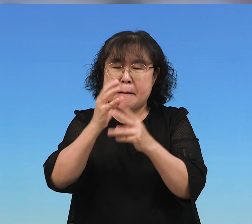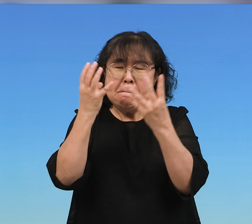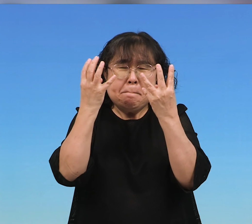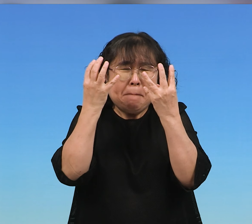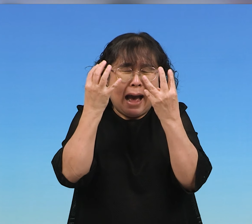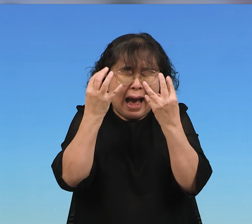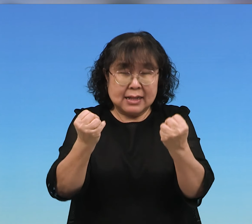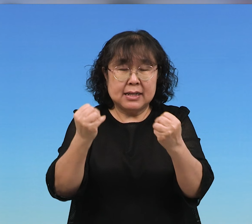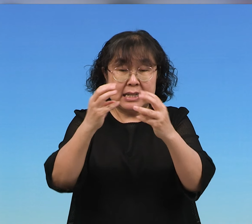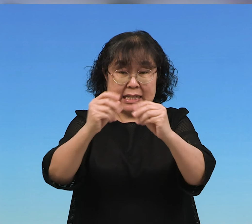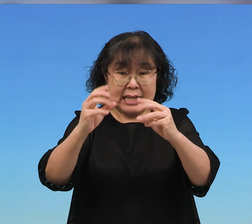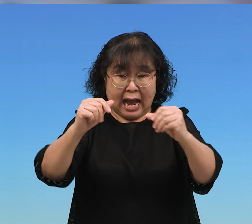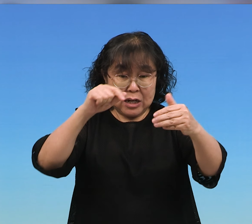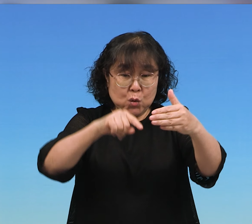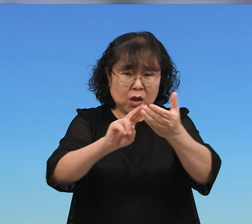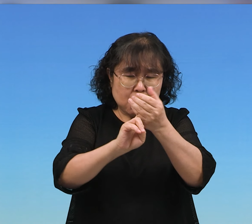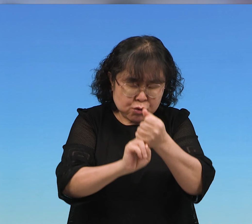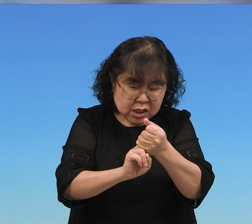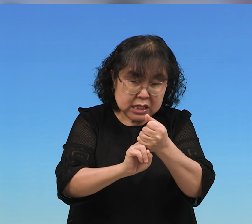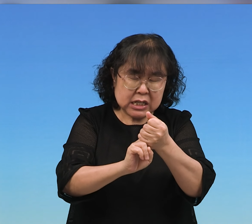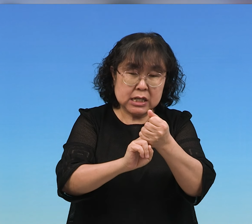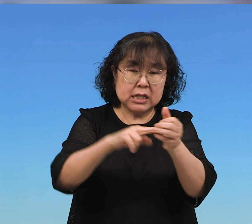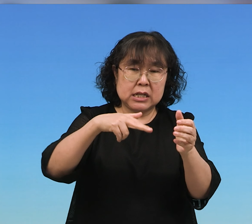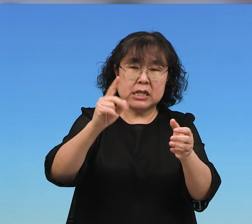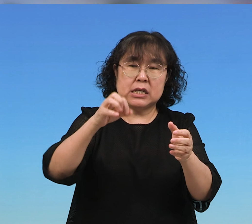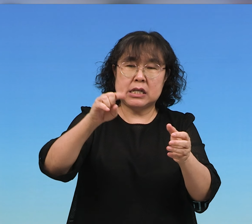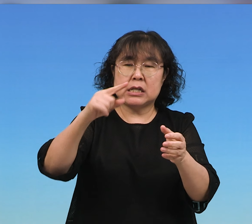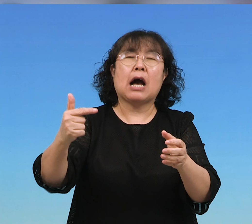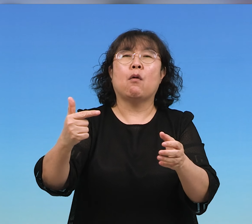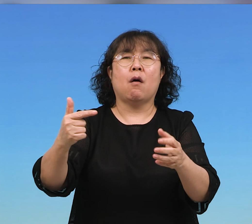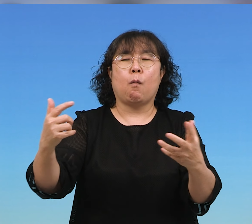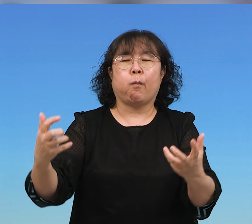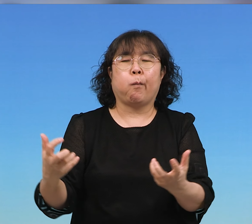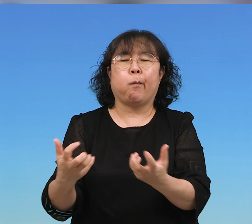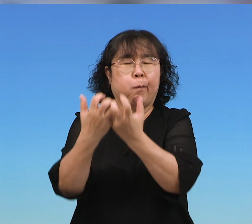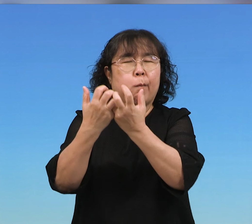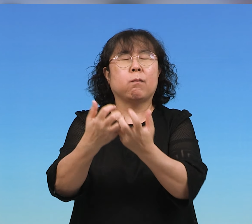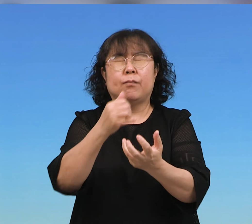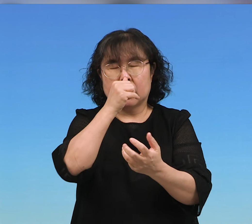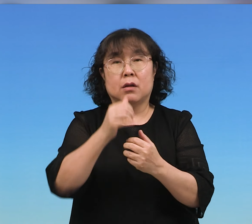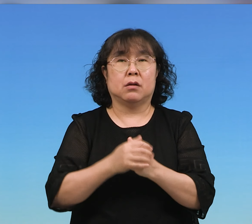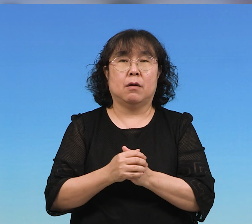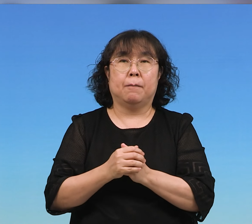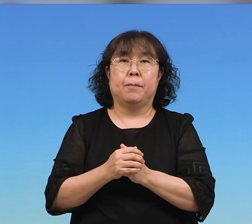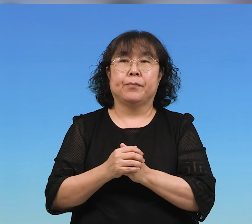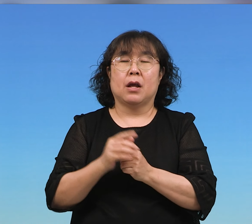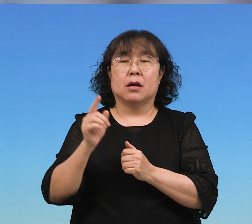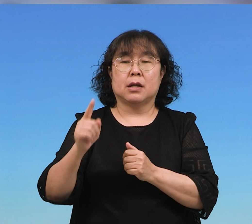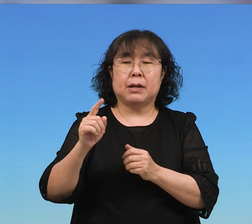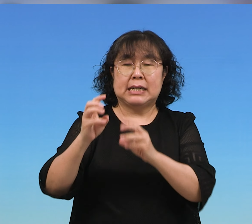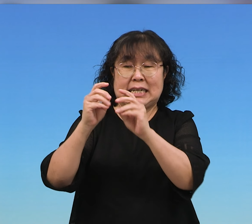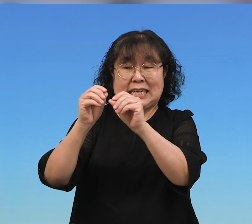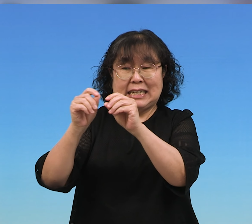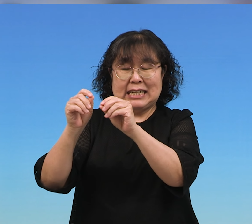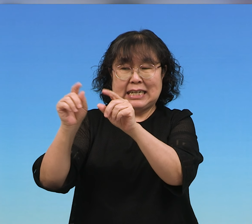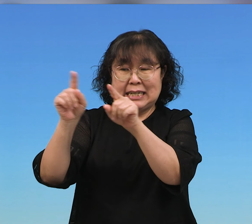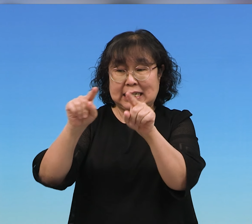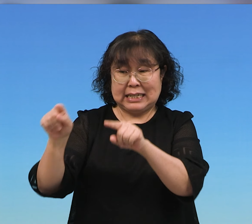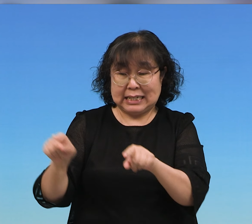막 엄청난 지하자원이 만들어져가지고 이게 뭐 미국의 효자 땅이 됐습니다. 그리고